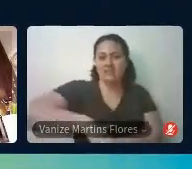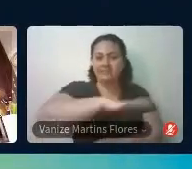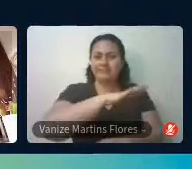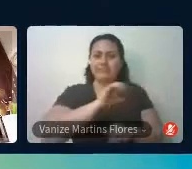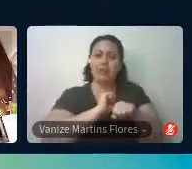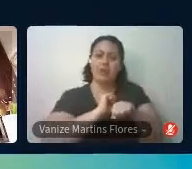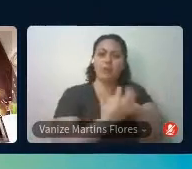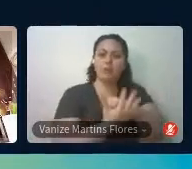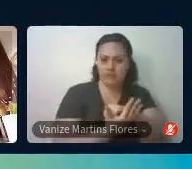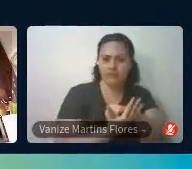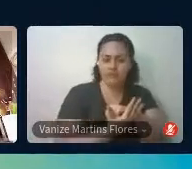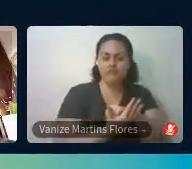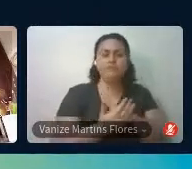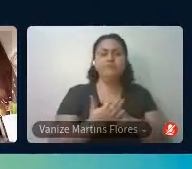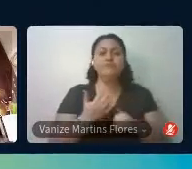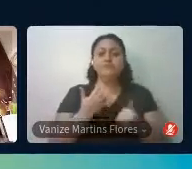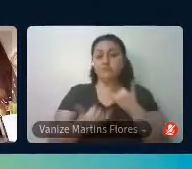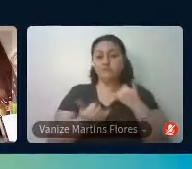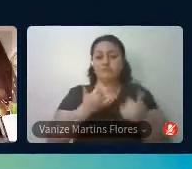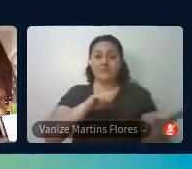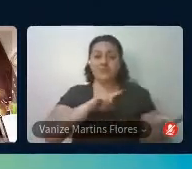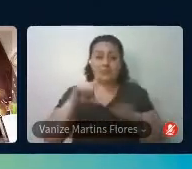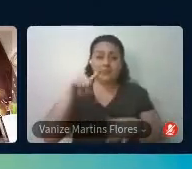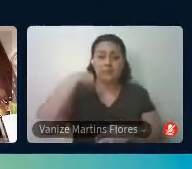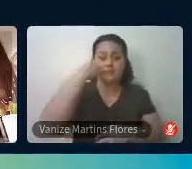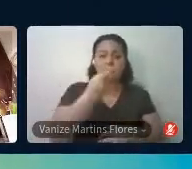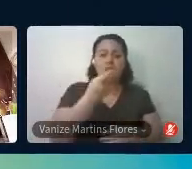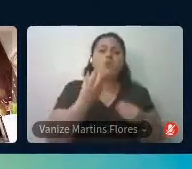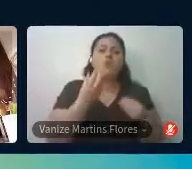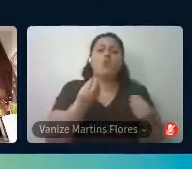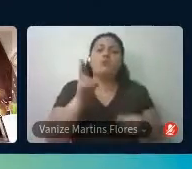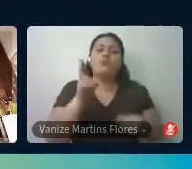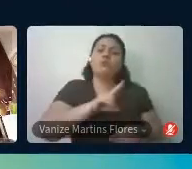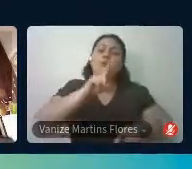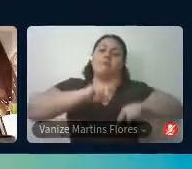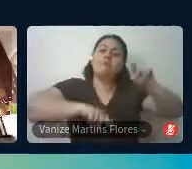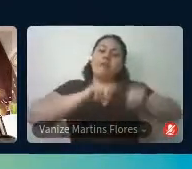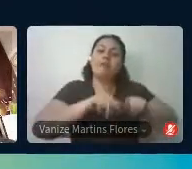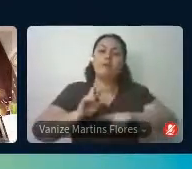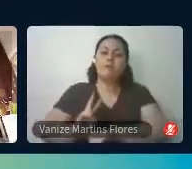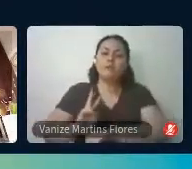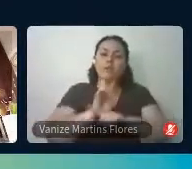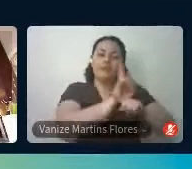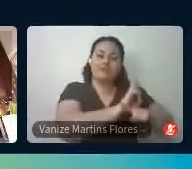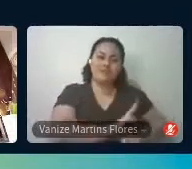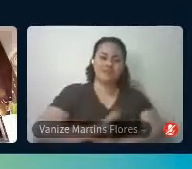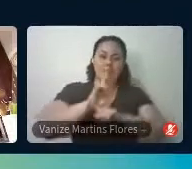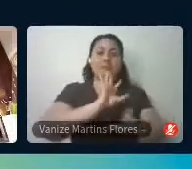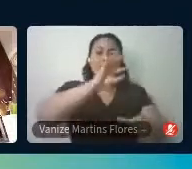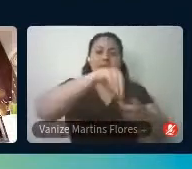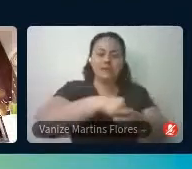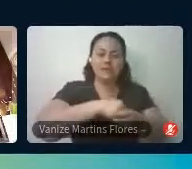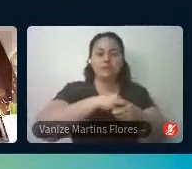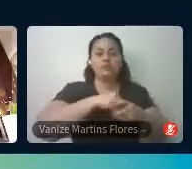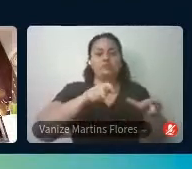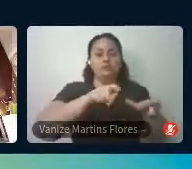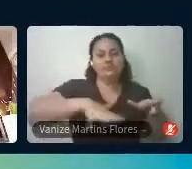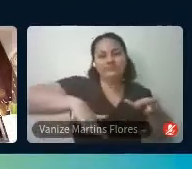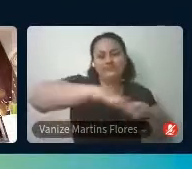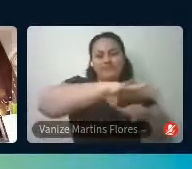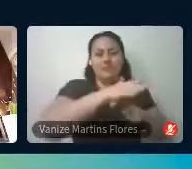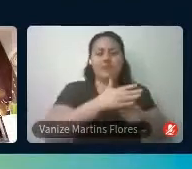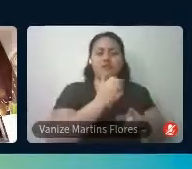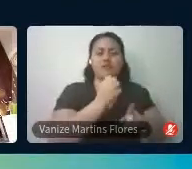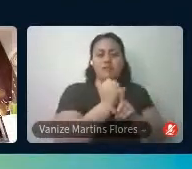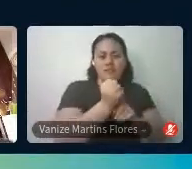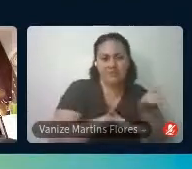vai falar sobre a utilização de EPIs em ambientes assistenciais e na comunidade, que é uma questão que os